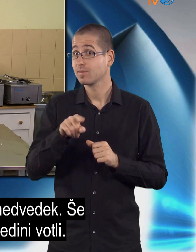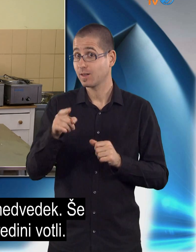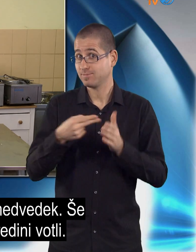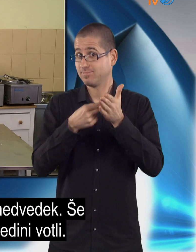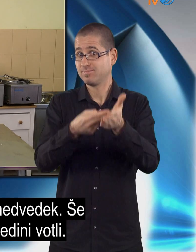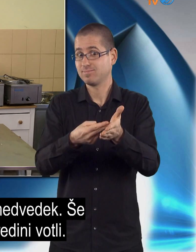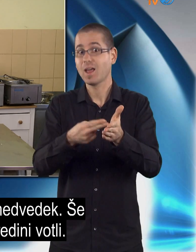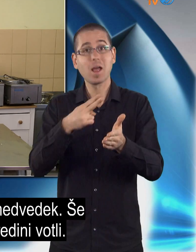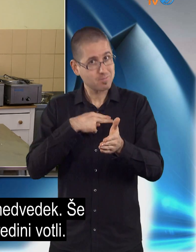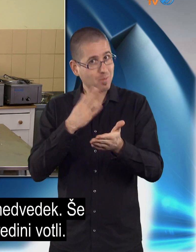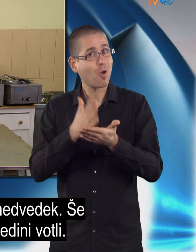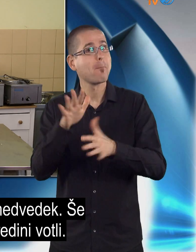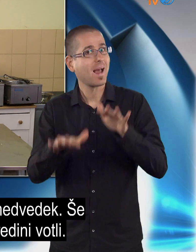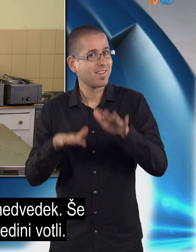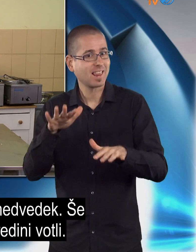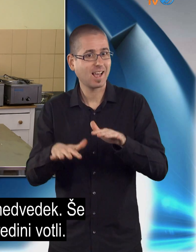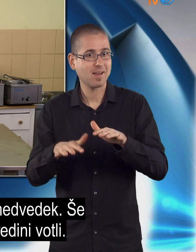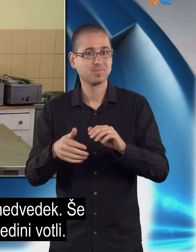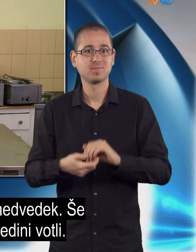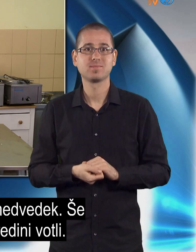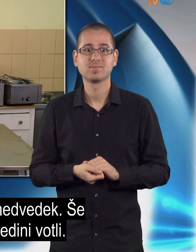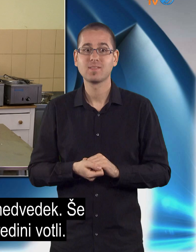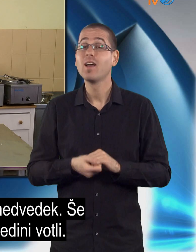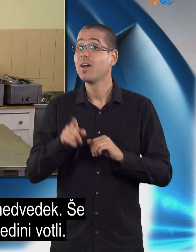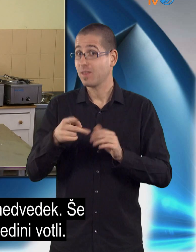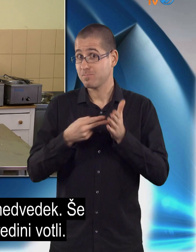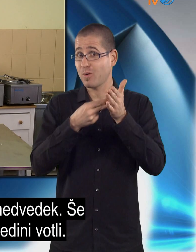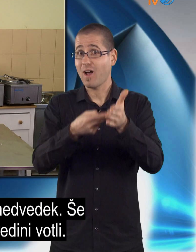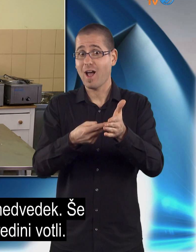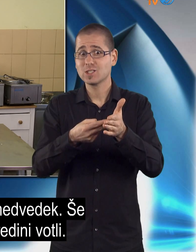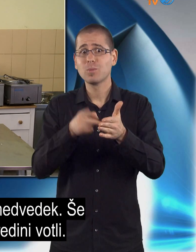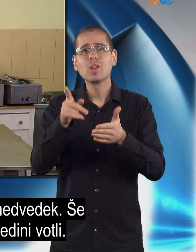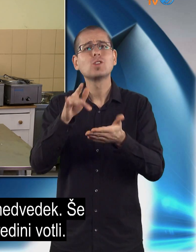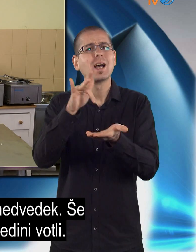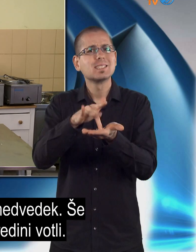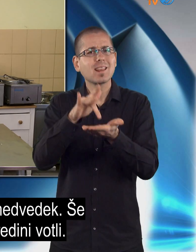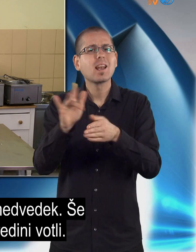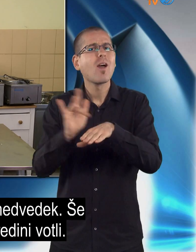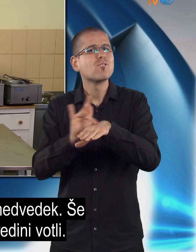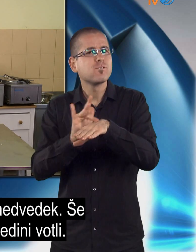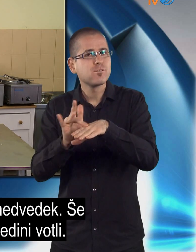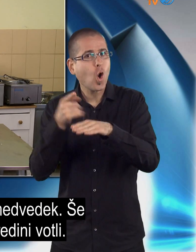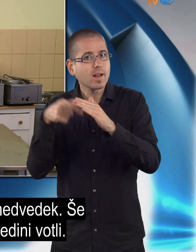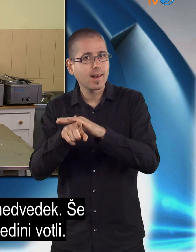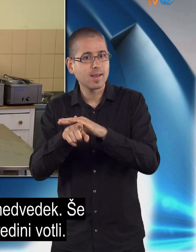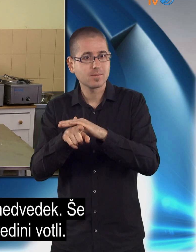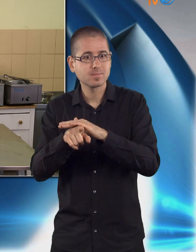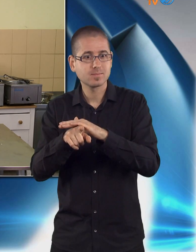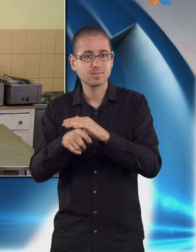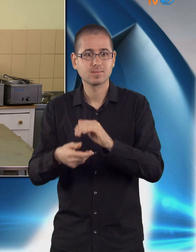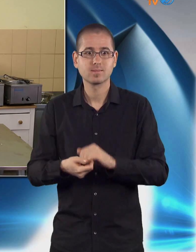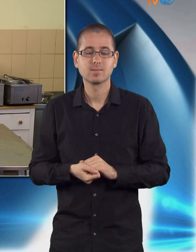in imamo medvedka. Da pokažemo, da so na sredini votli.